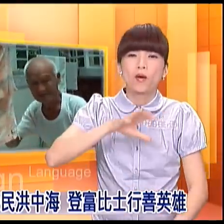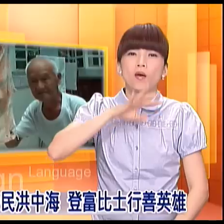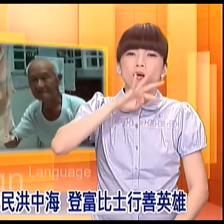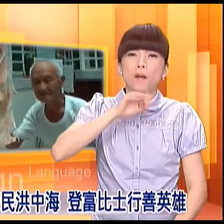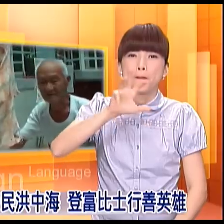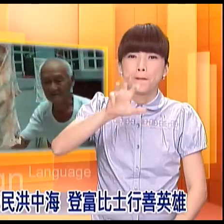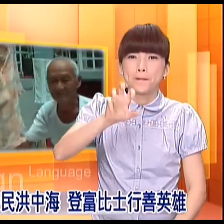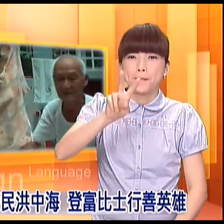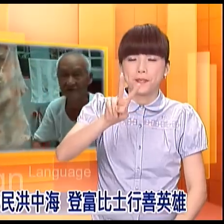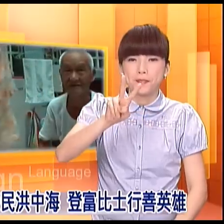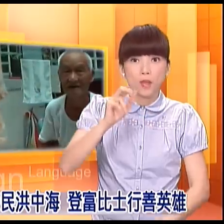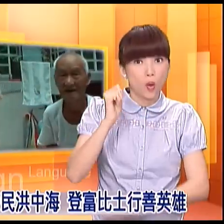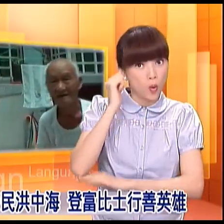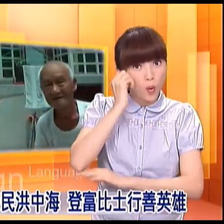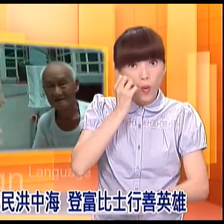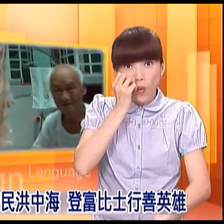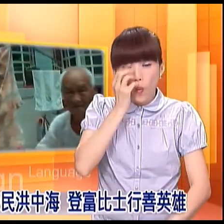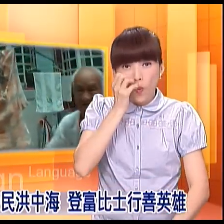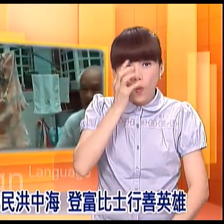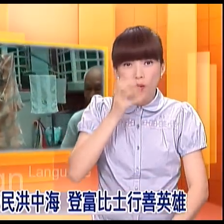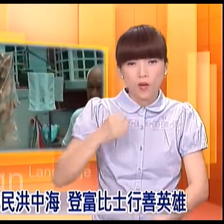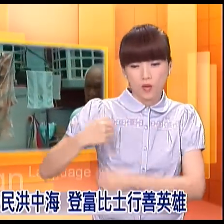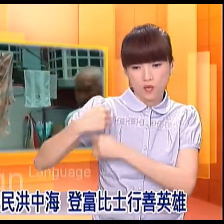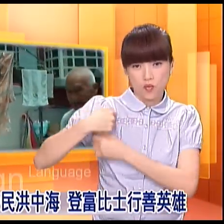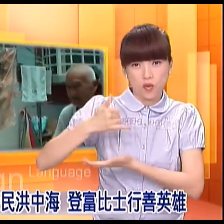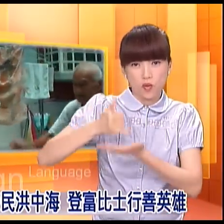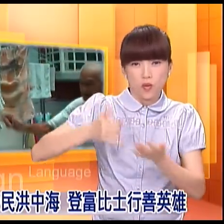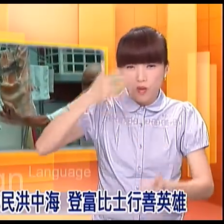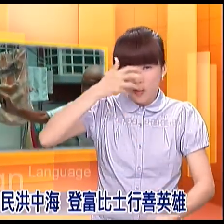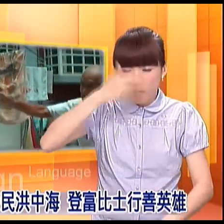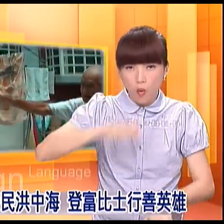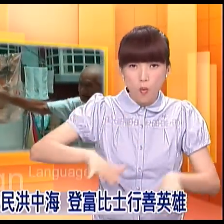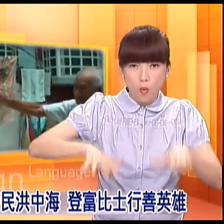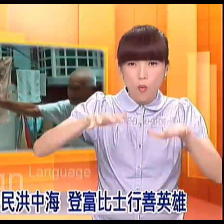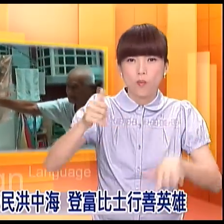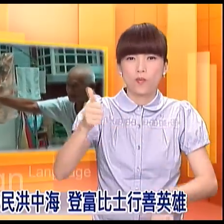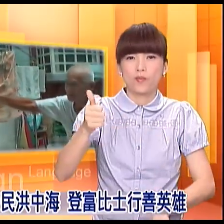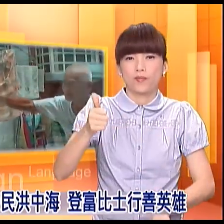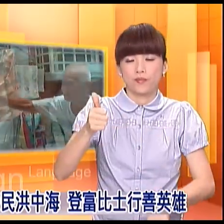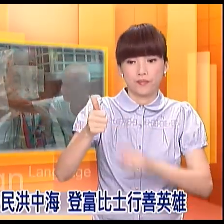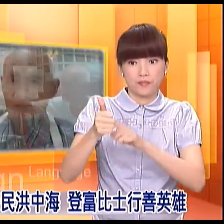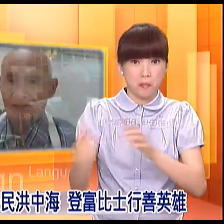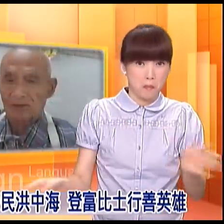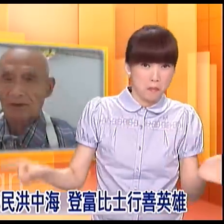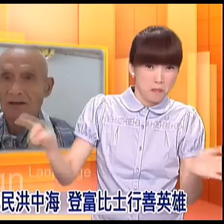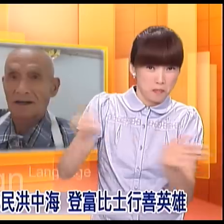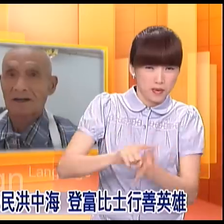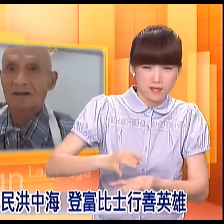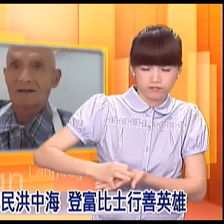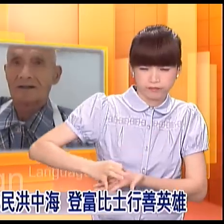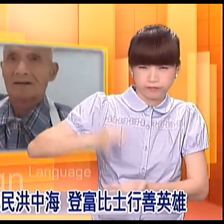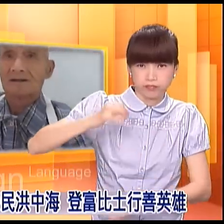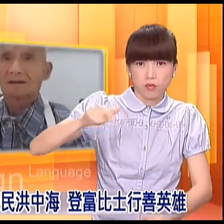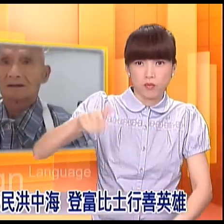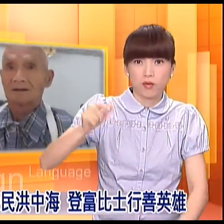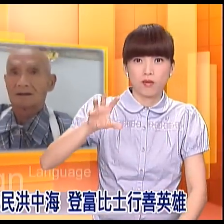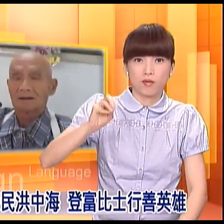亚洲慈善英雄。他将他毕生的积蓄有600万元都捐了出来，照